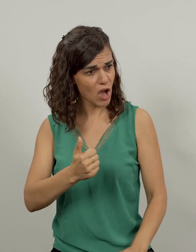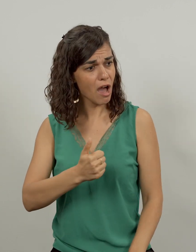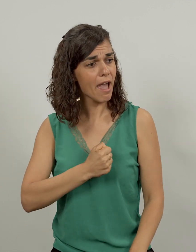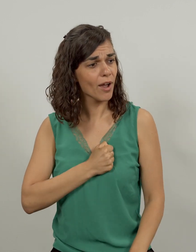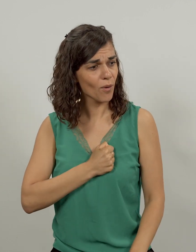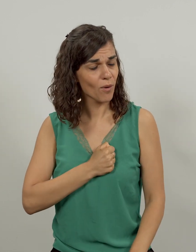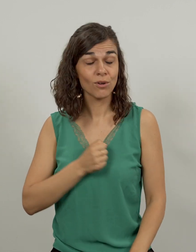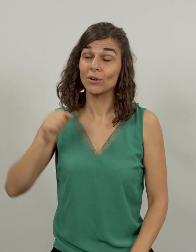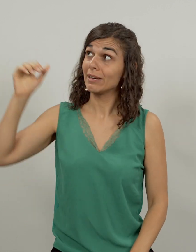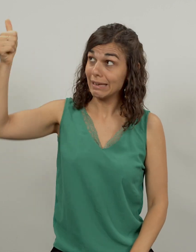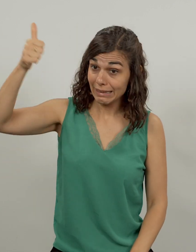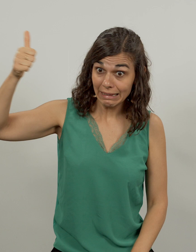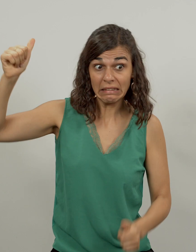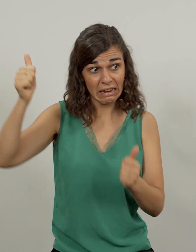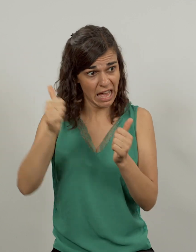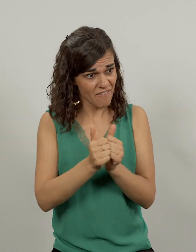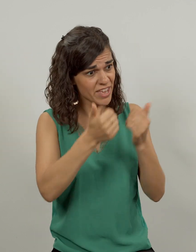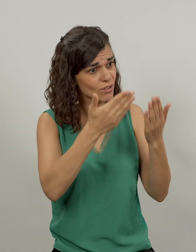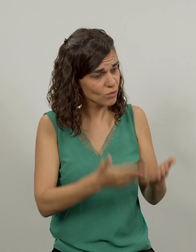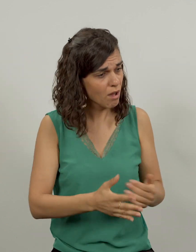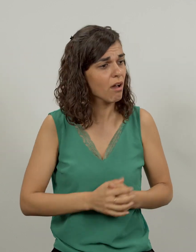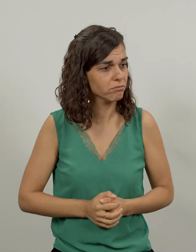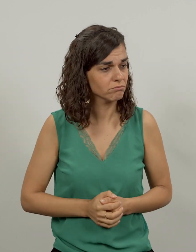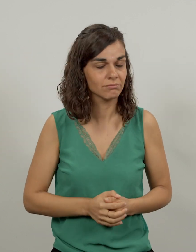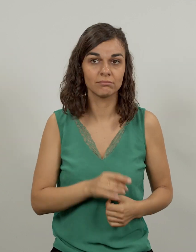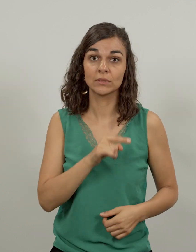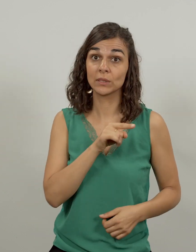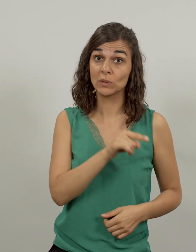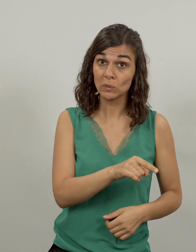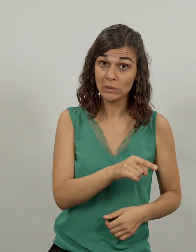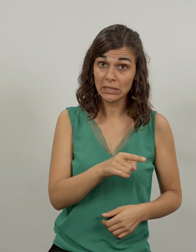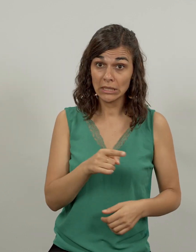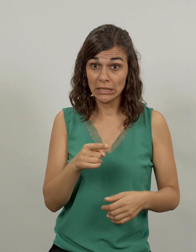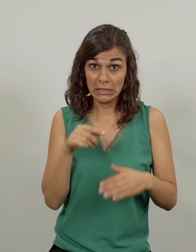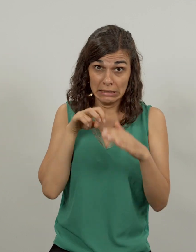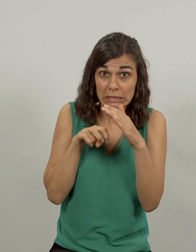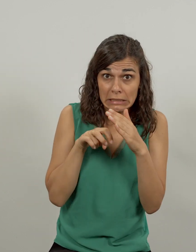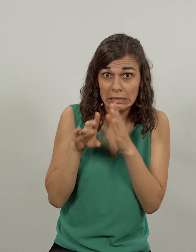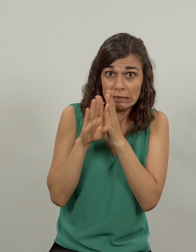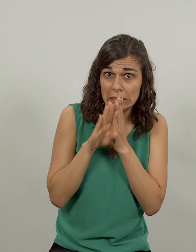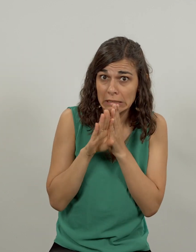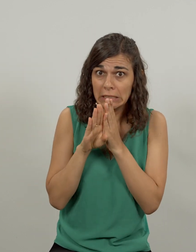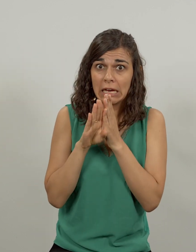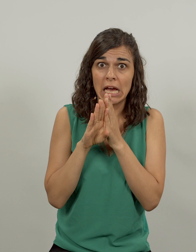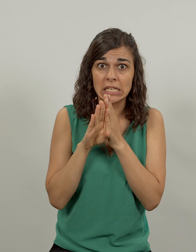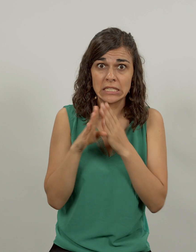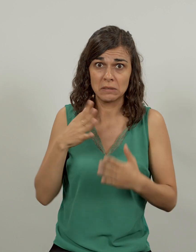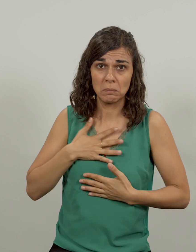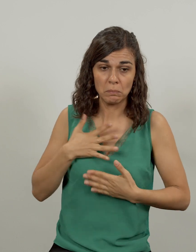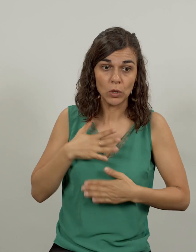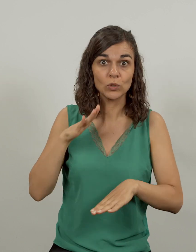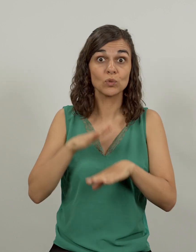héros. » Vaillant héros. Il est dans un trou, il a peur des Madianites, mais l'ange lui dit